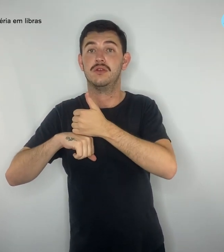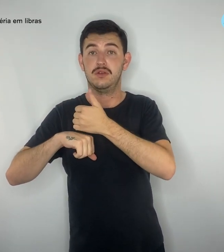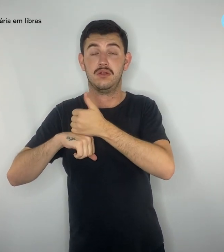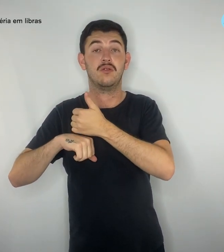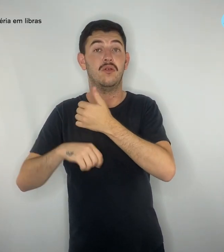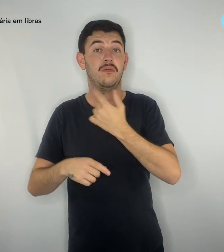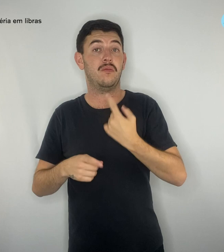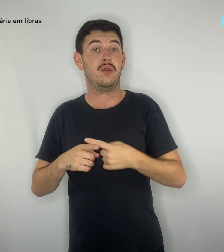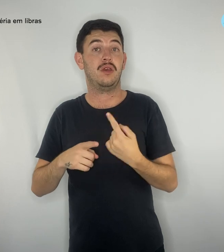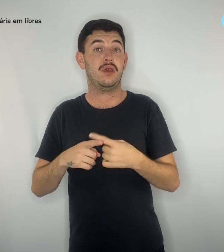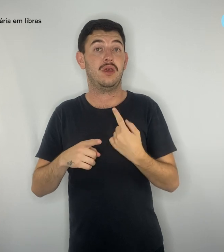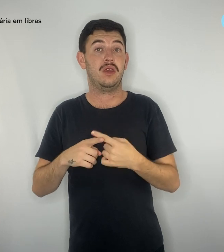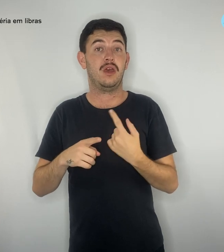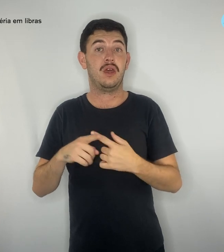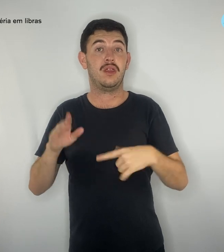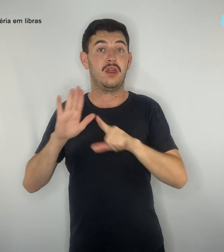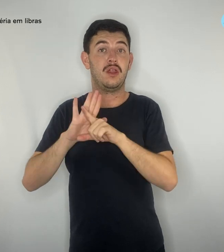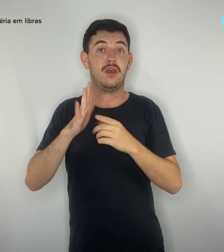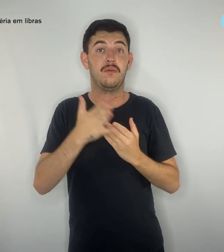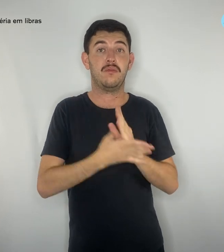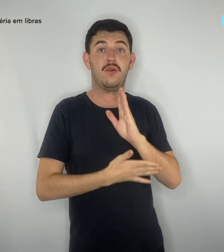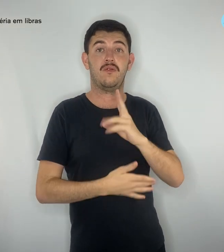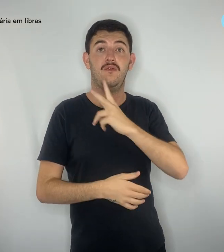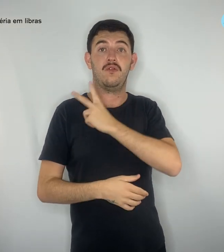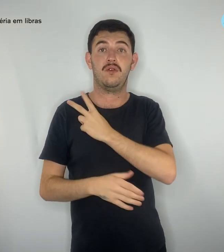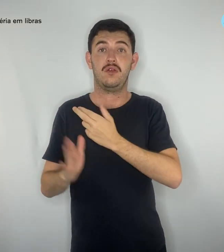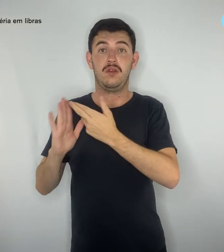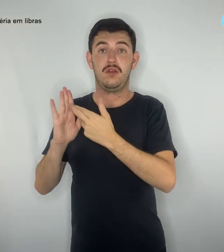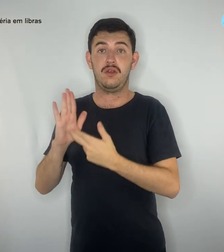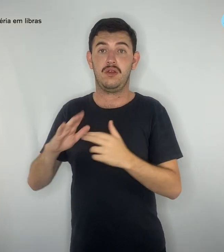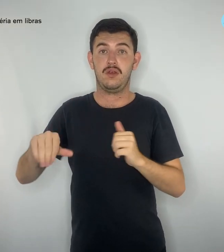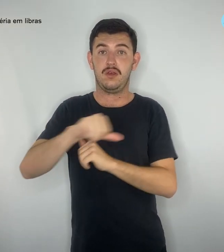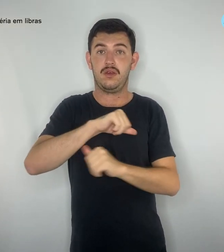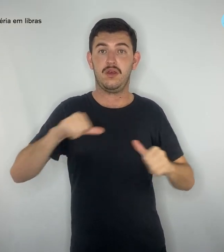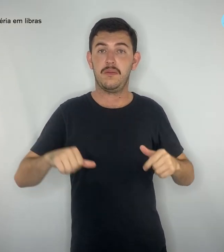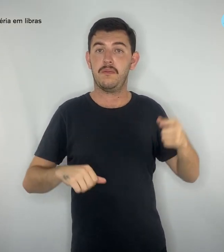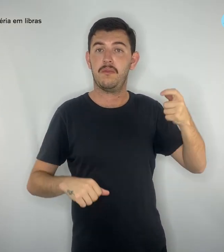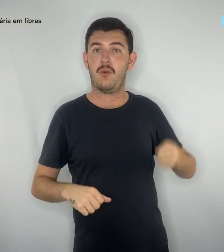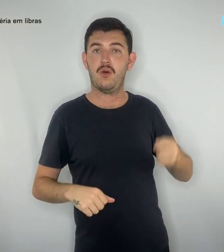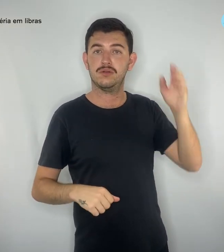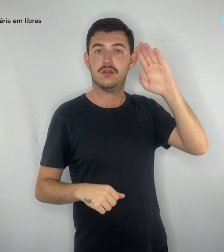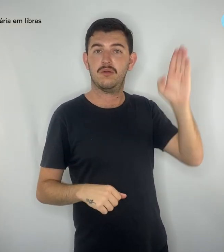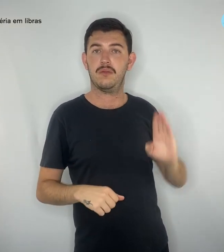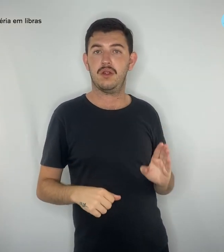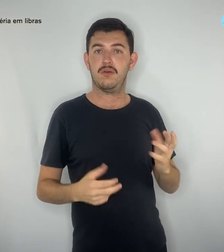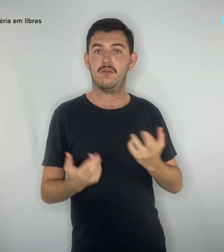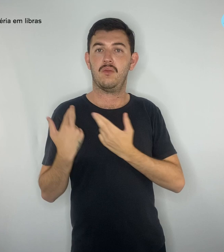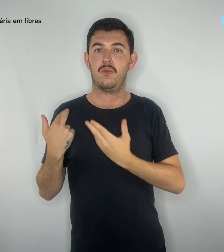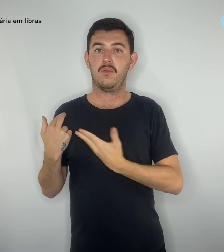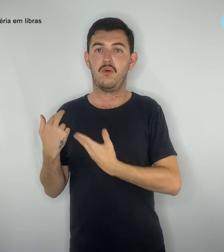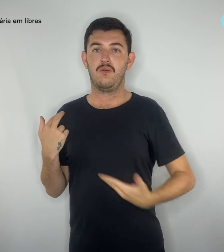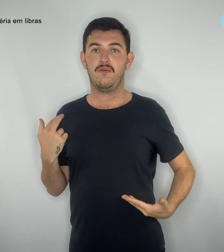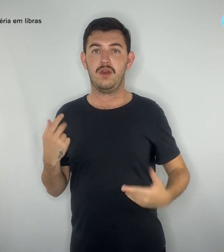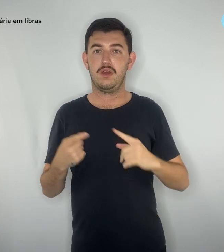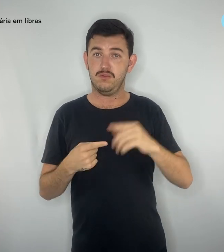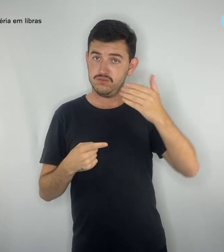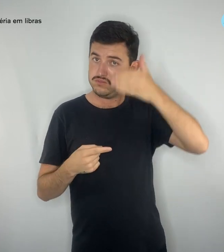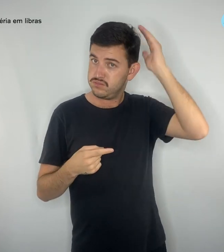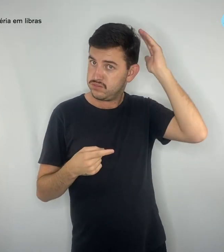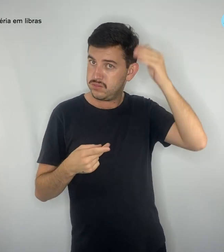médio imposta ao país pelos governos Michel Temer e Jair Bolsonaro. Confira a